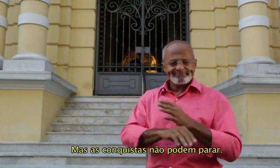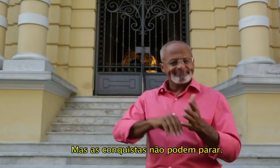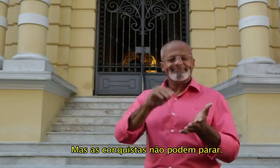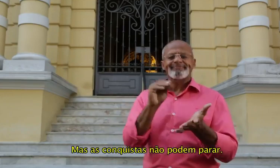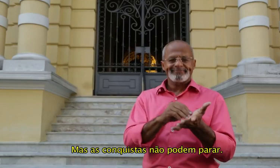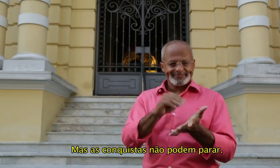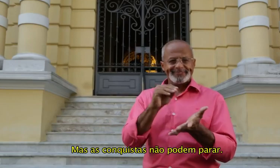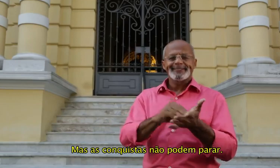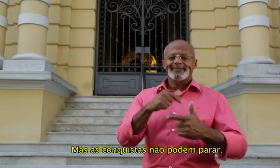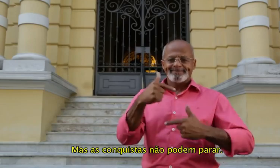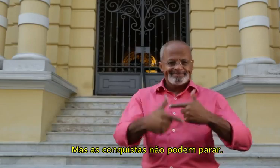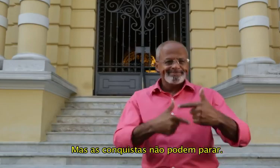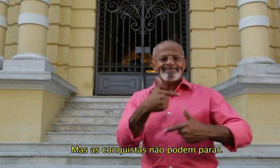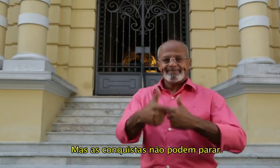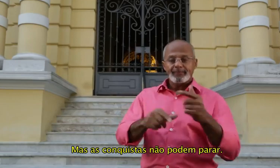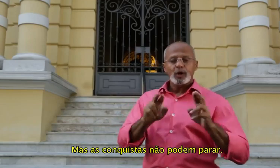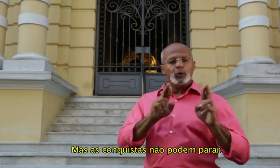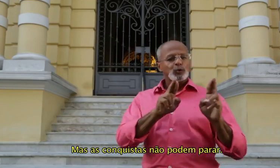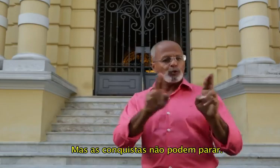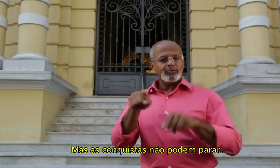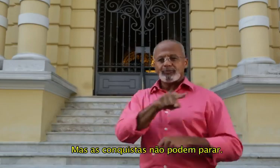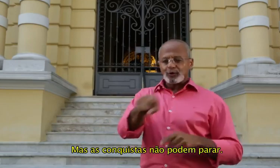Mas as conquistas não podem parar.